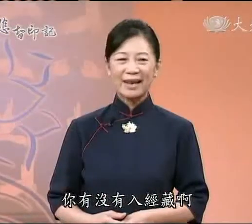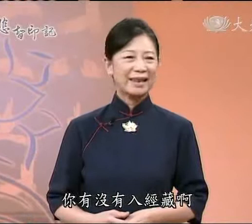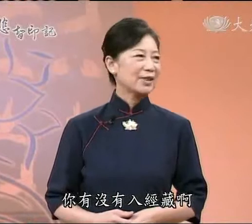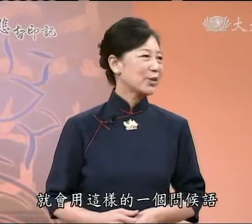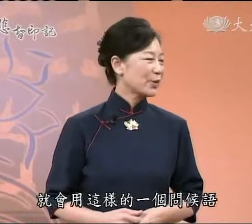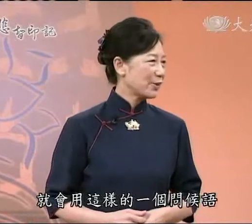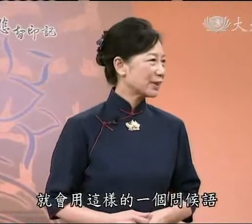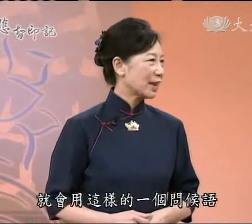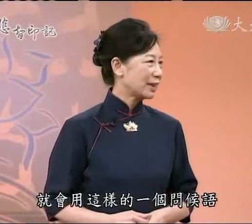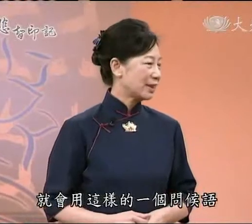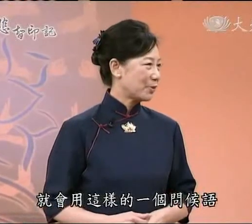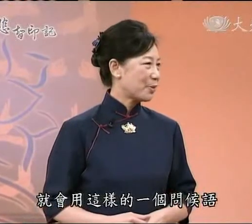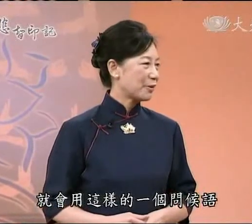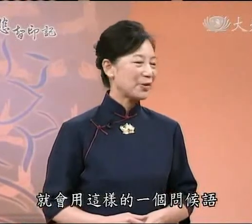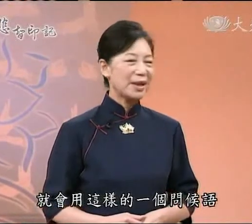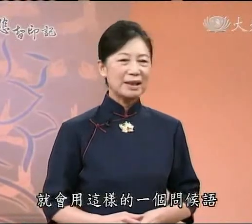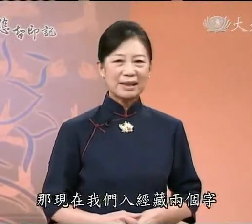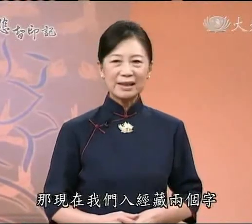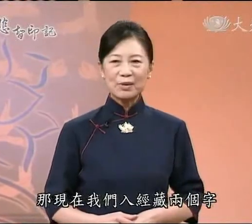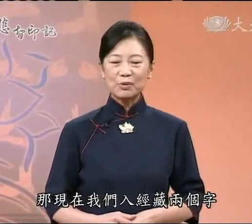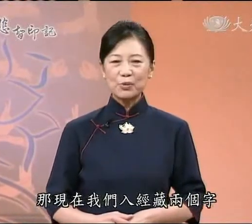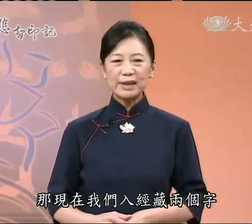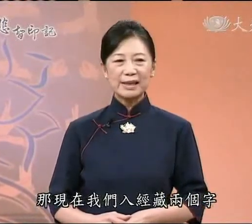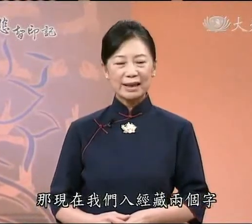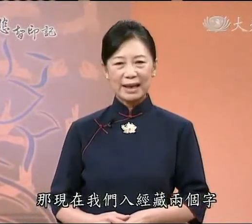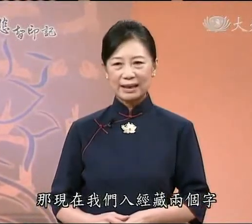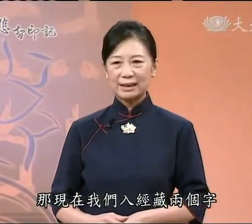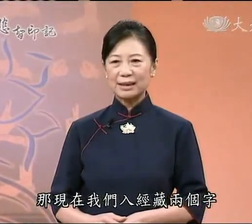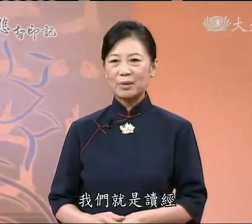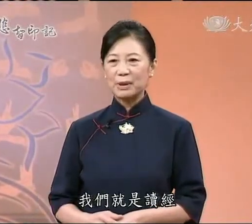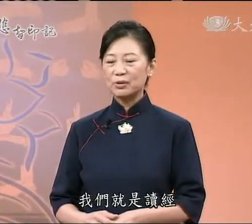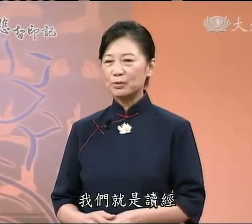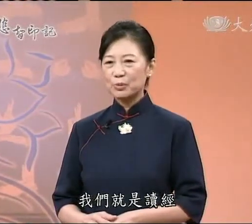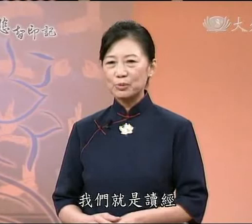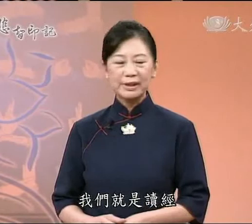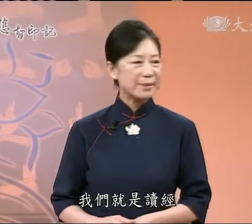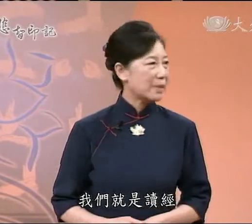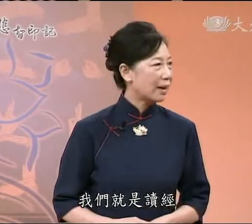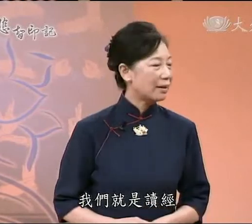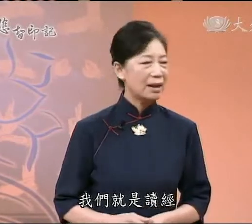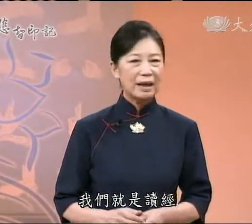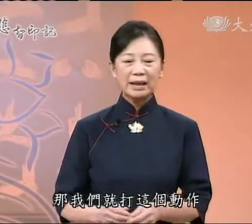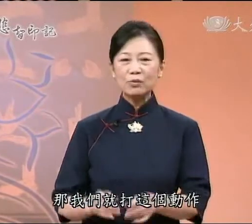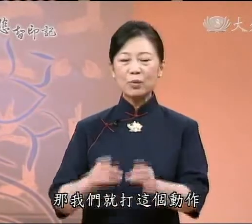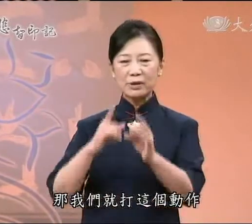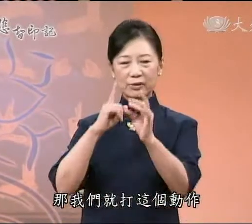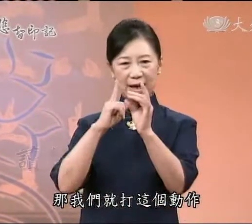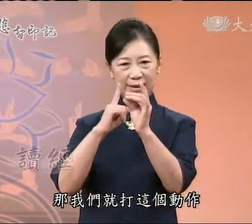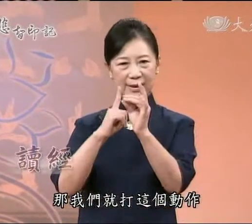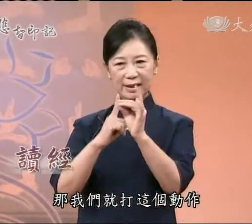是， 就会用这样的一个问候语。那现在我入金藏两个字，我们就是读经嘛，哦， 嗯， 那我们就打这个